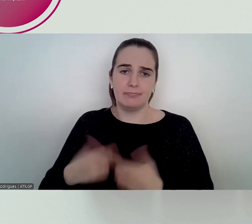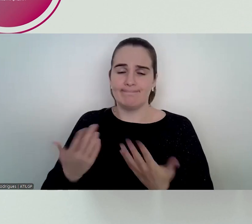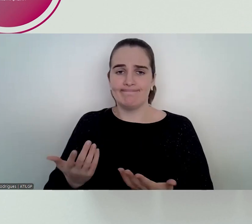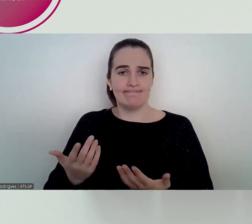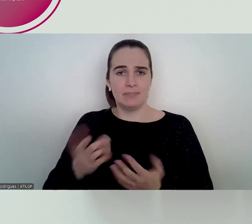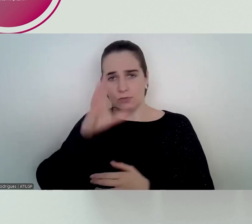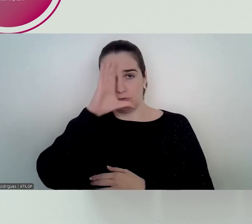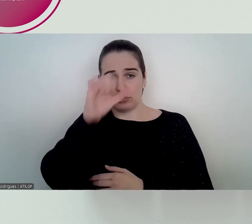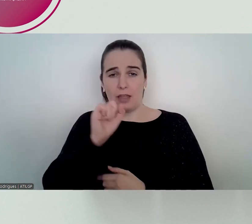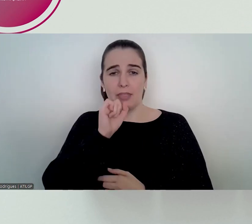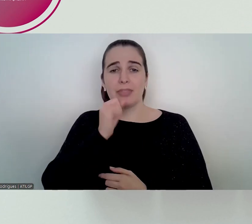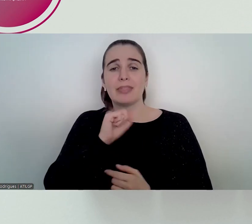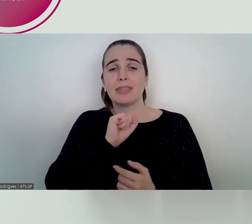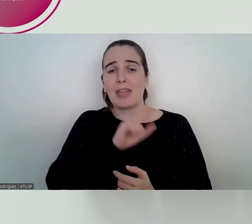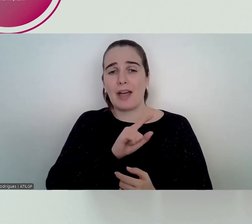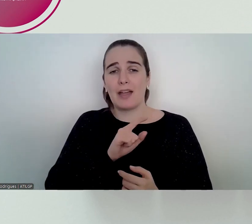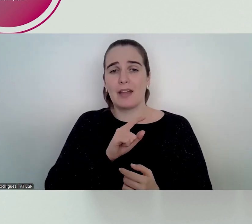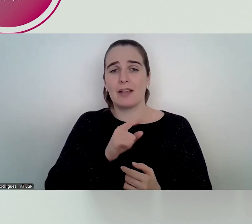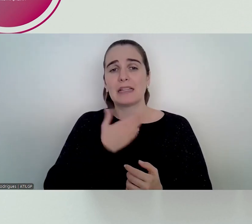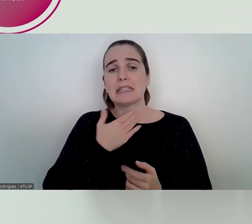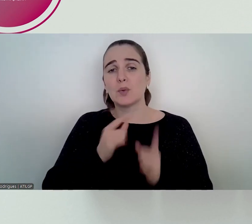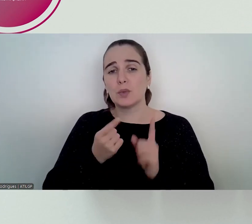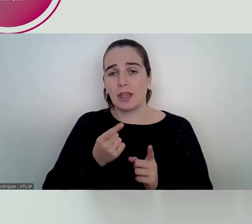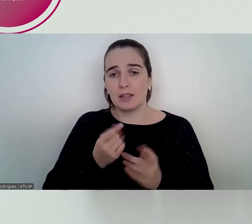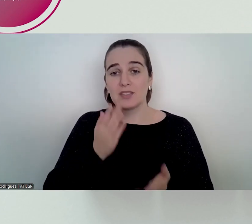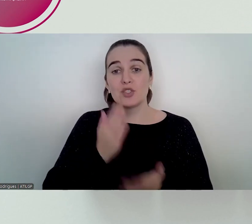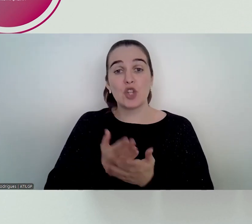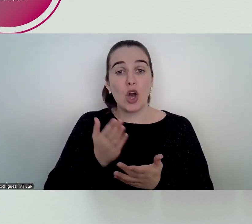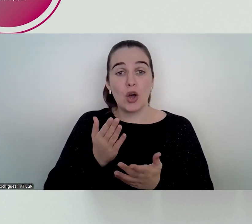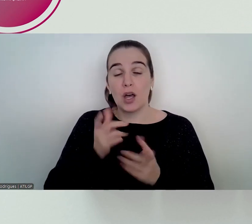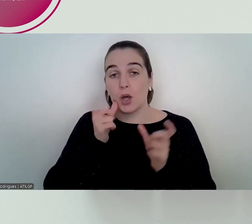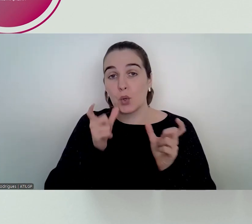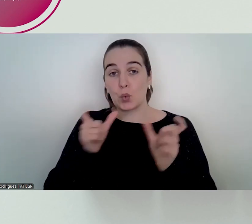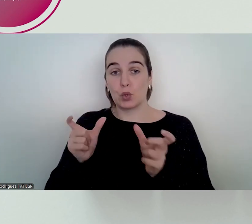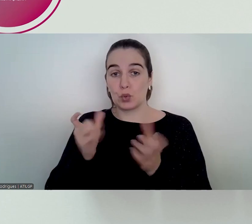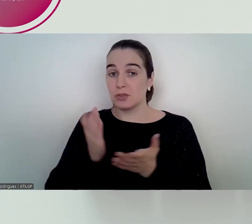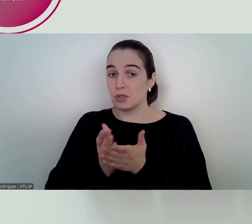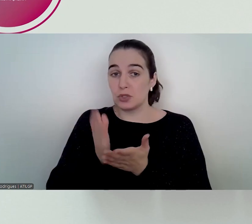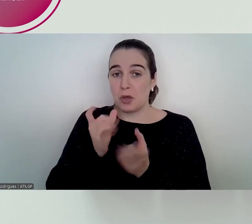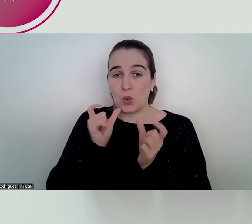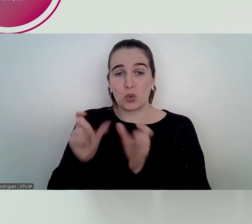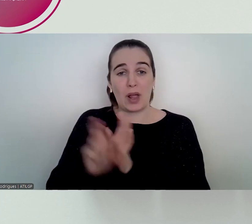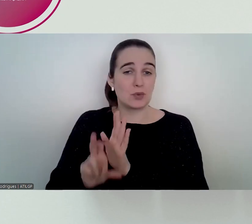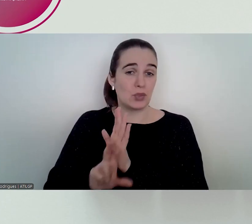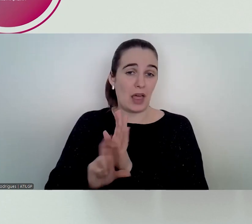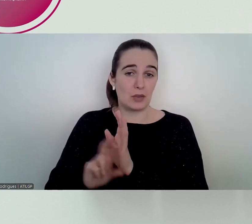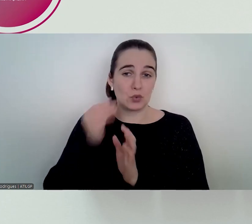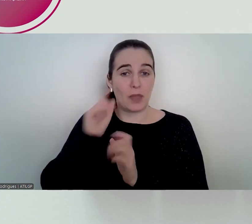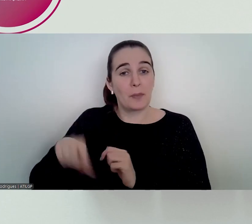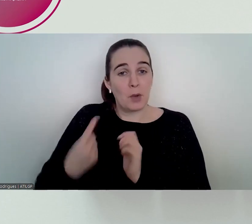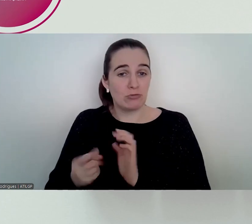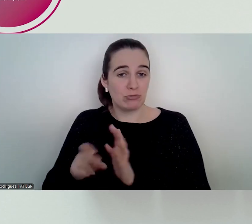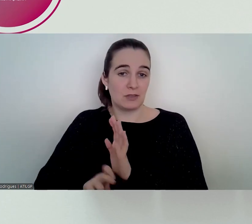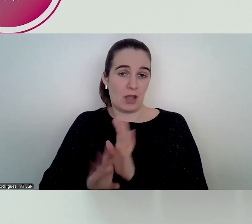o Estado consegue garantir é mais um controle sobre os resultados das atividades. Porquê? Porque